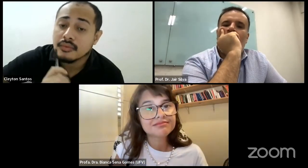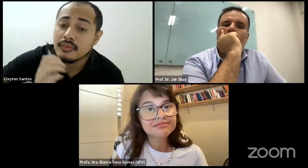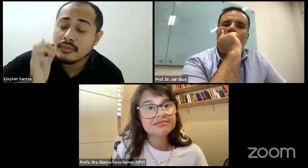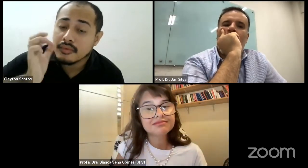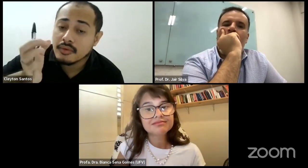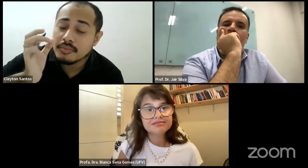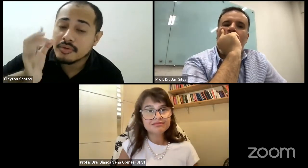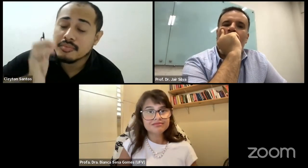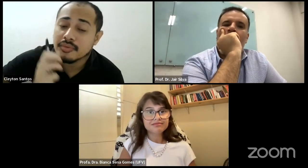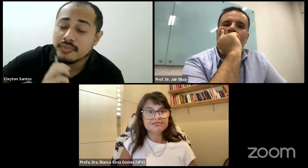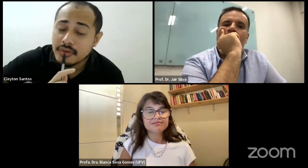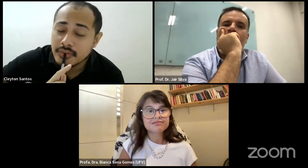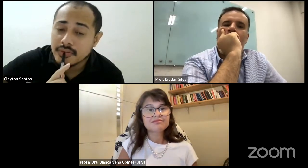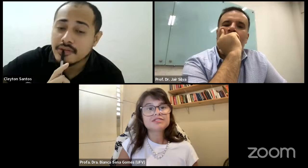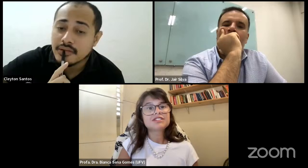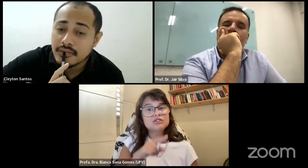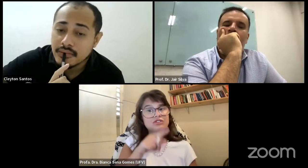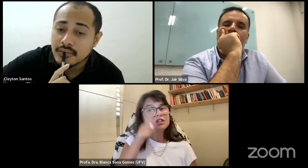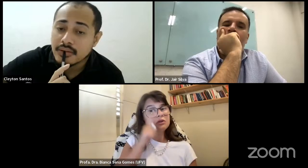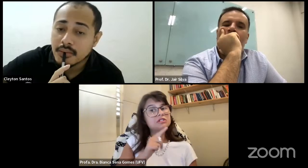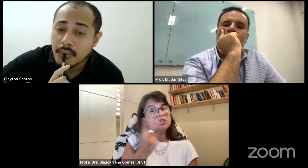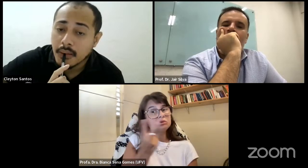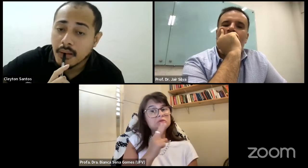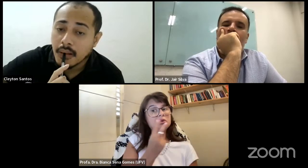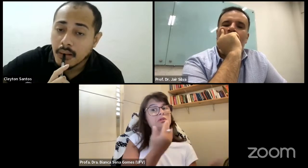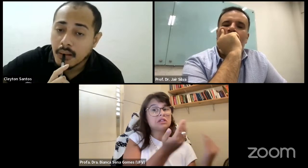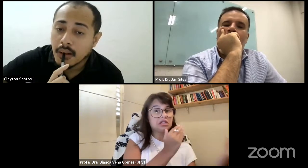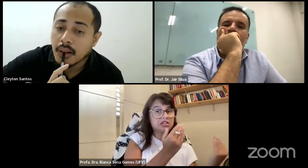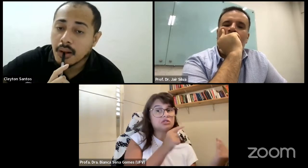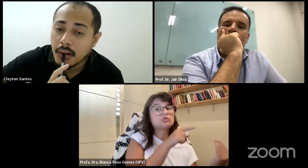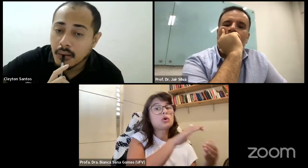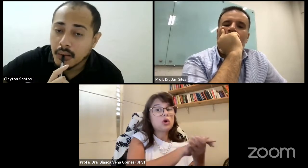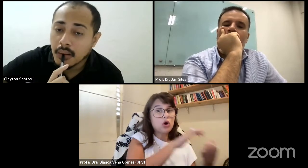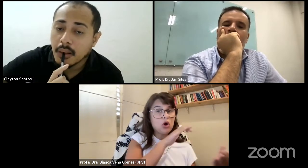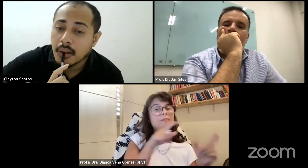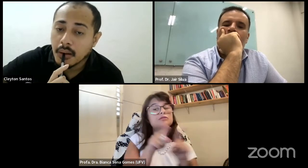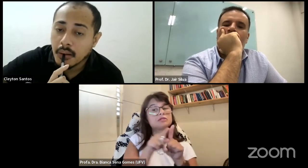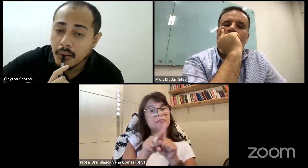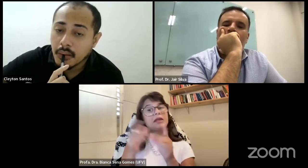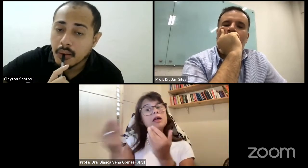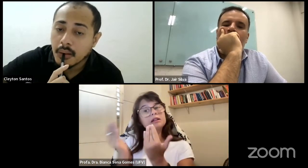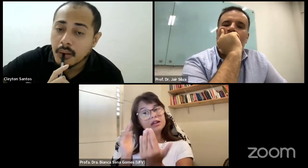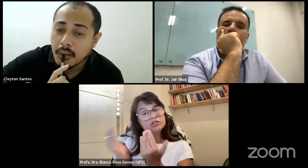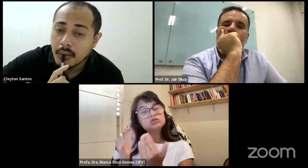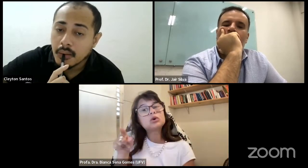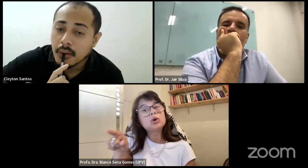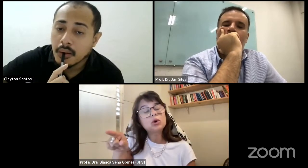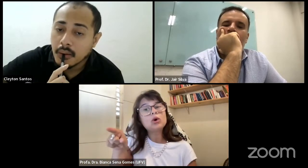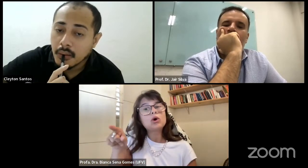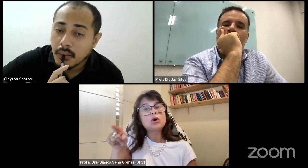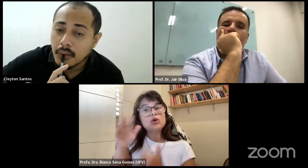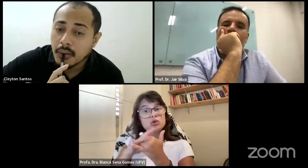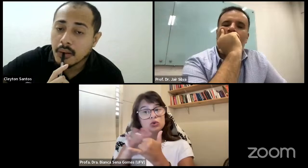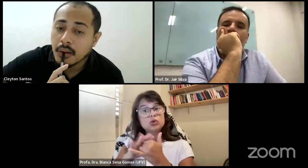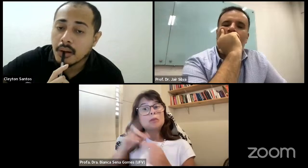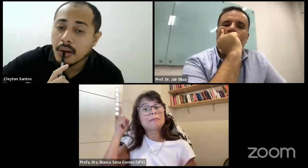né? E é diferente do que você se apoiou na sua base teórica, essa sua análise de um vídeo no YouTube, né? De realizado no